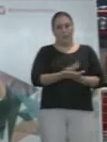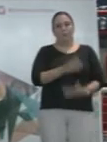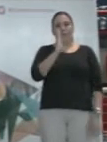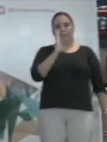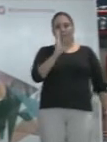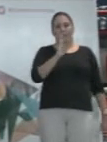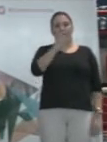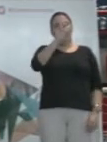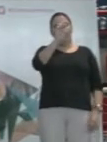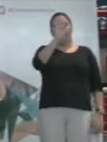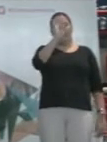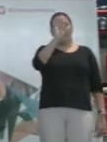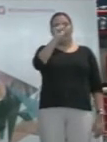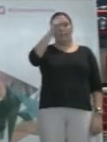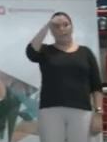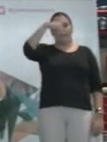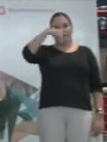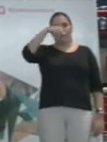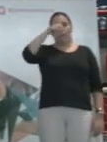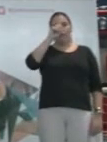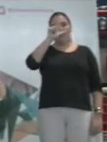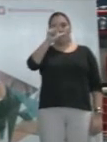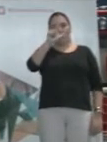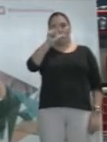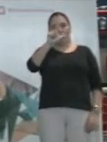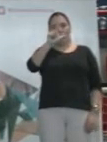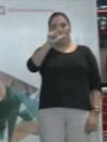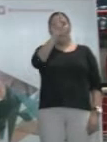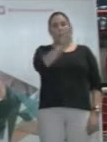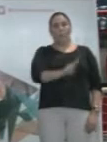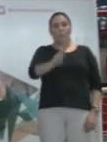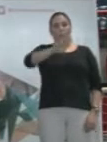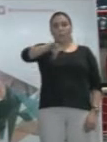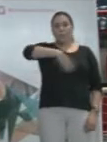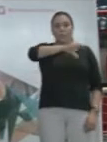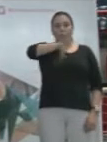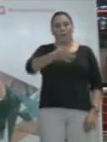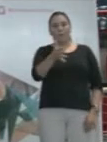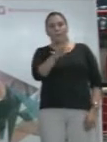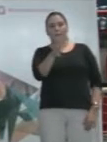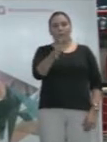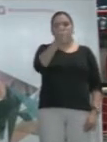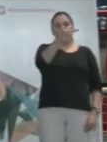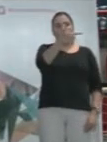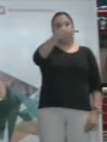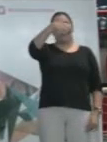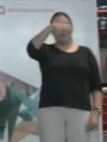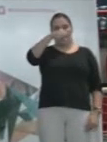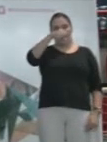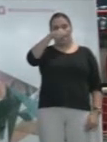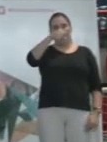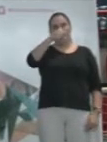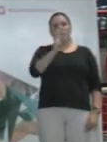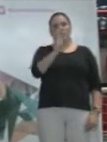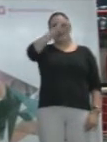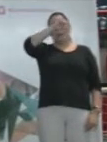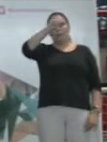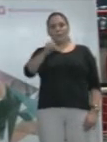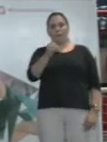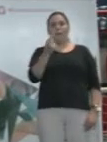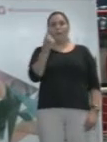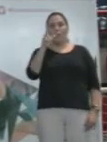sua combustão completa fornece aproximadamente 29,7 kJ de energia por litro. Tiago,